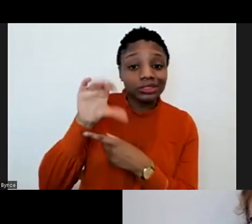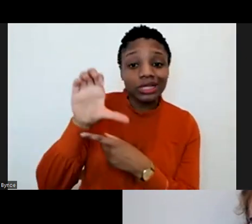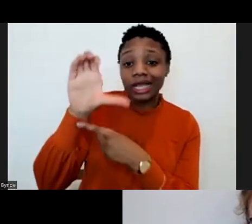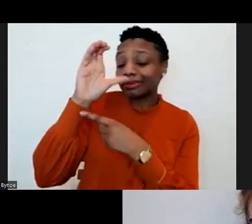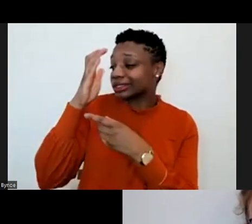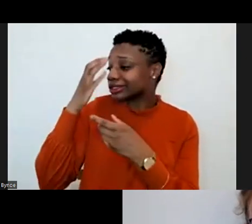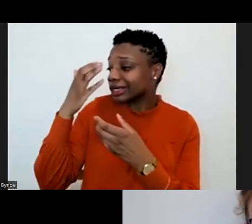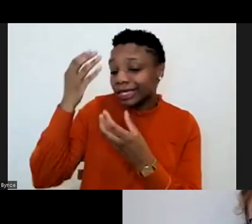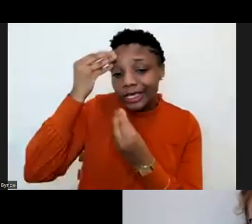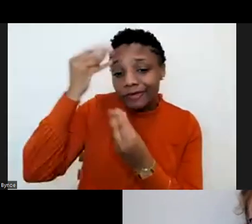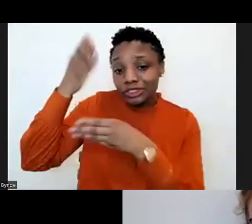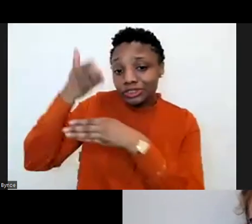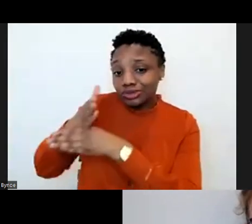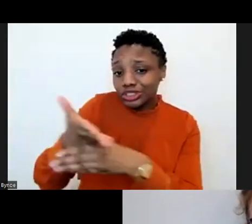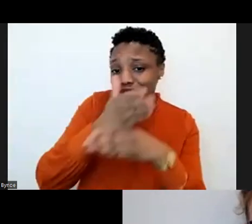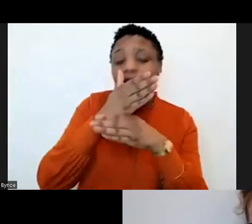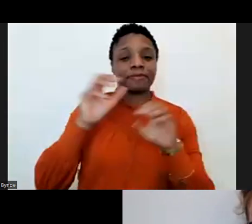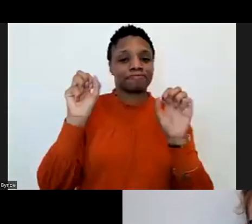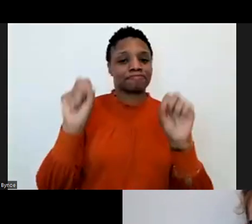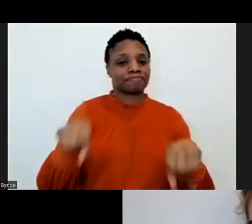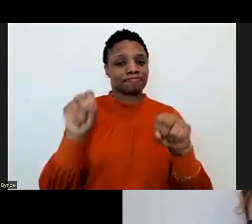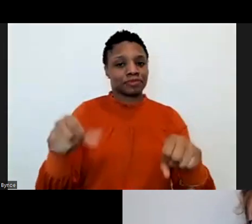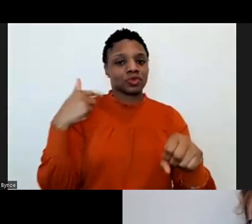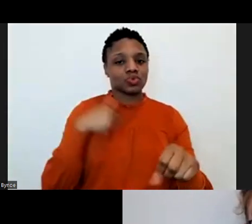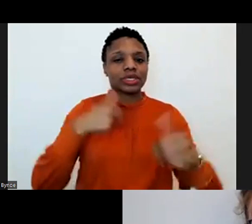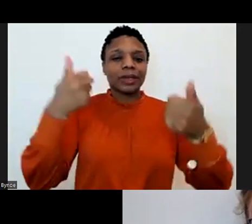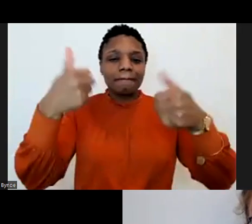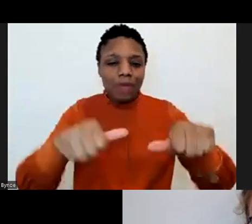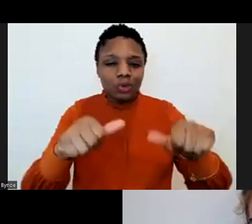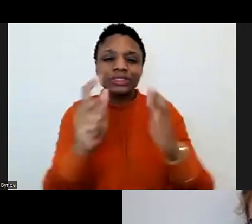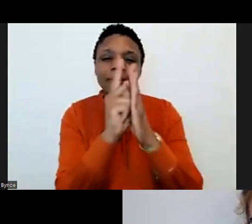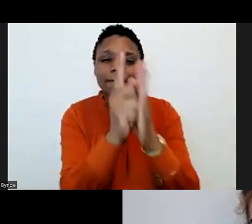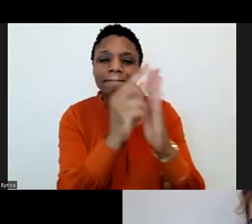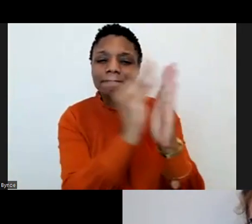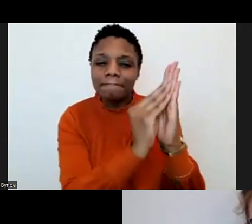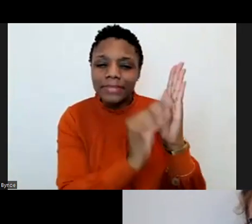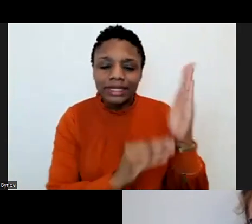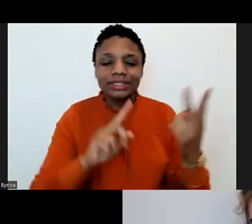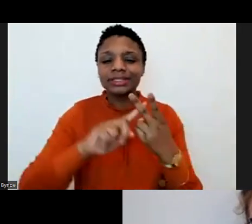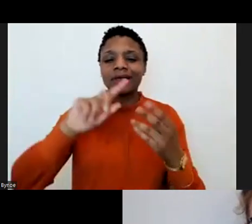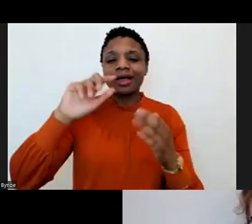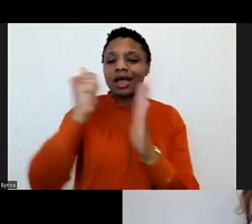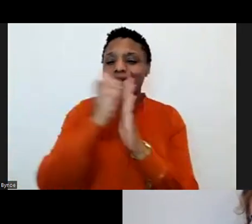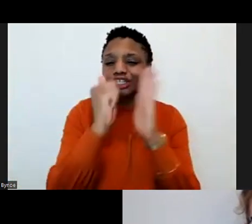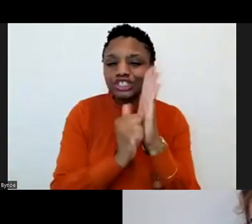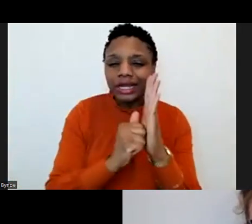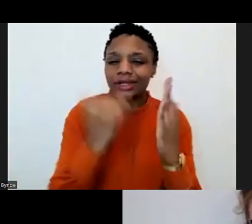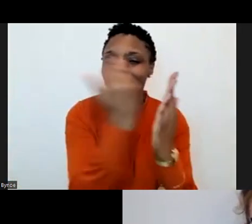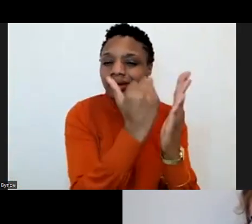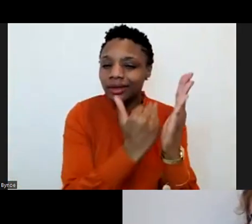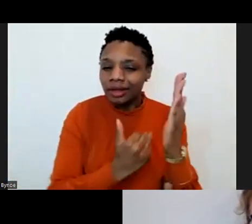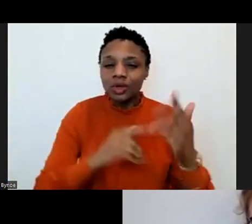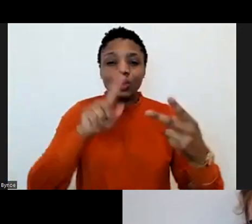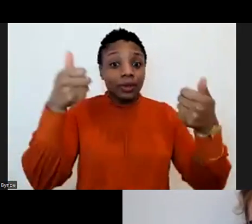hay alguna informa adicional que usted quiere eh que usted quiere Compartir subsecretario por favor